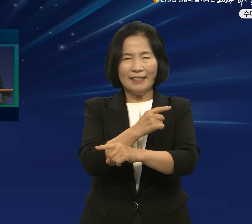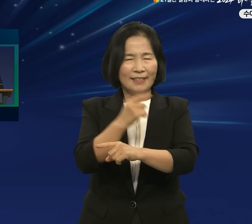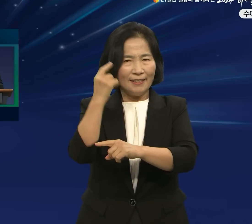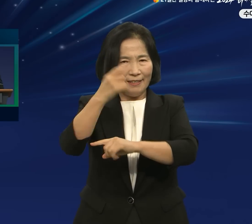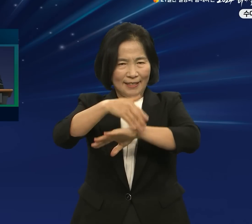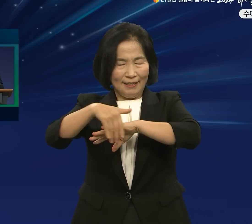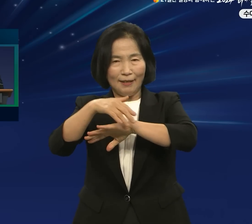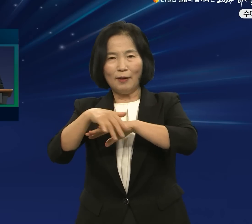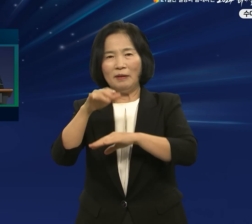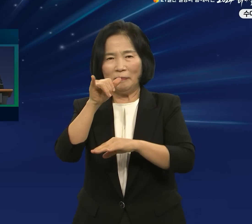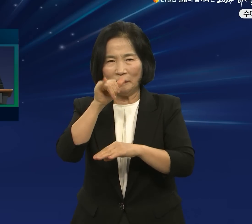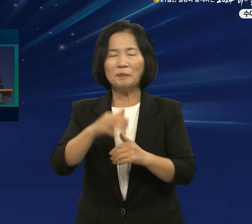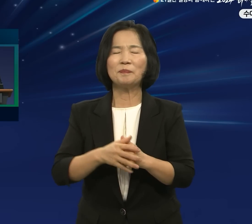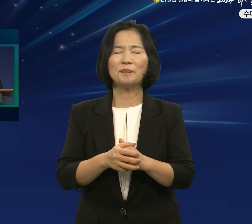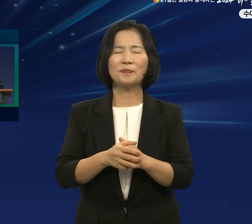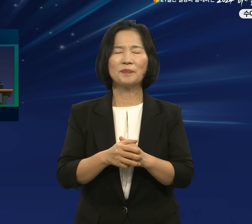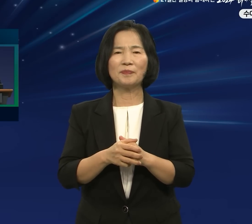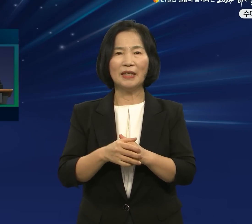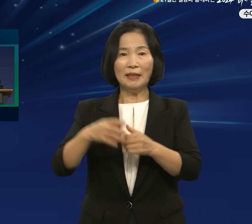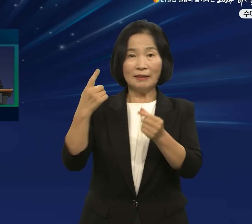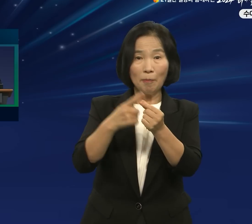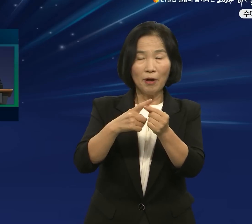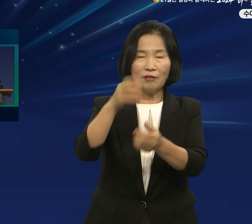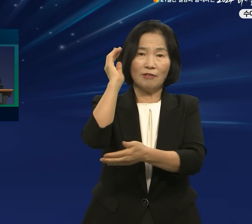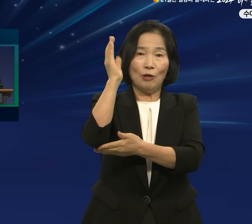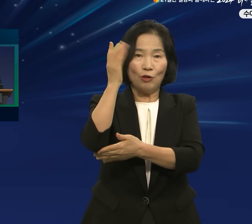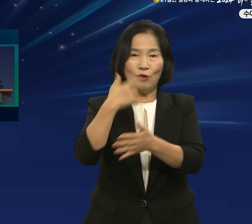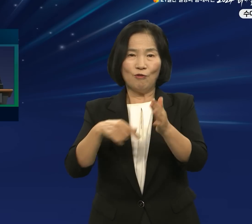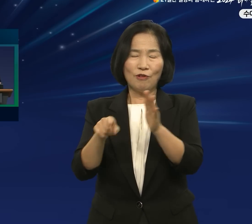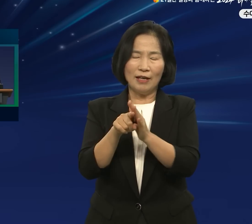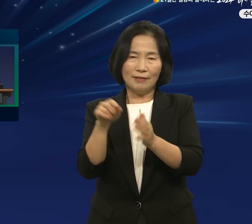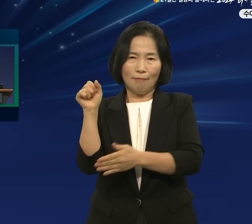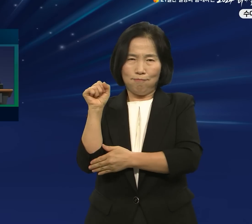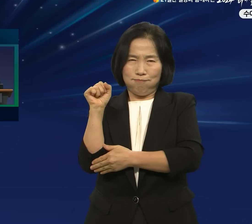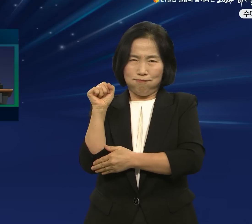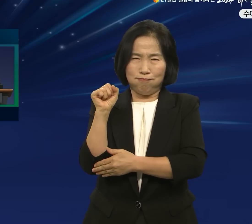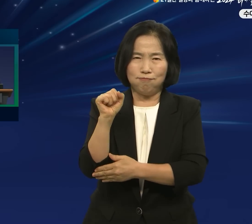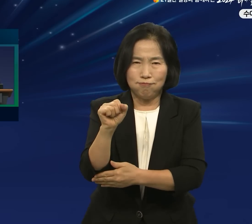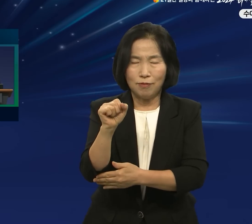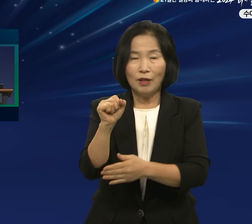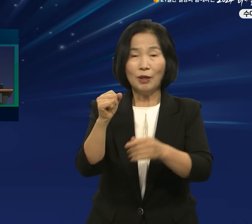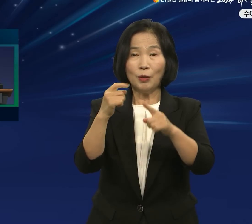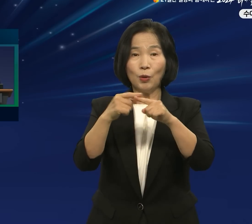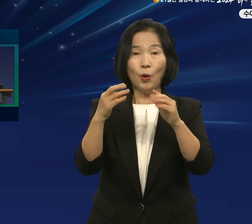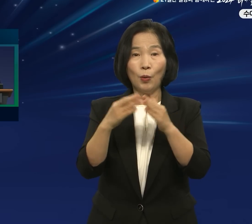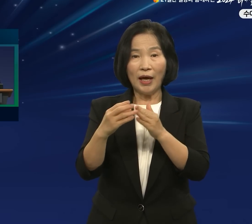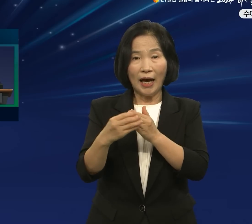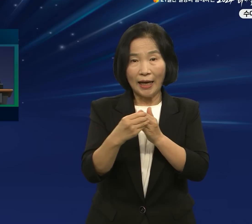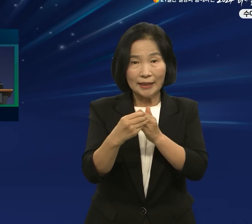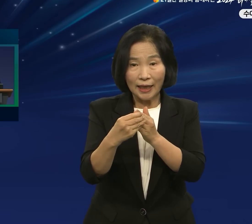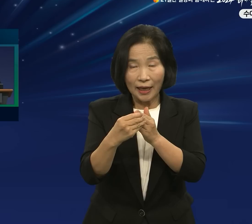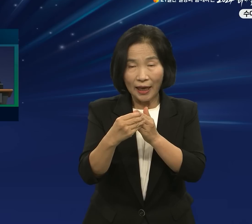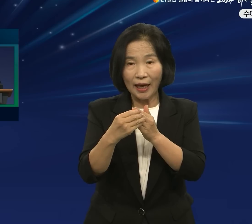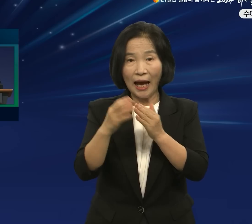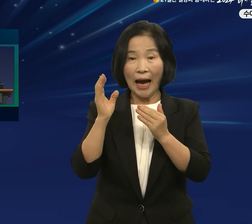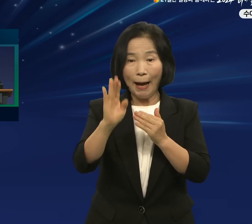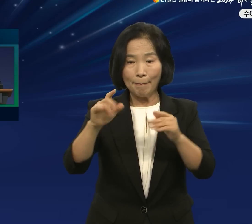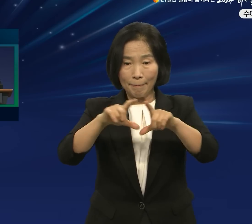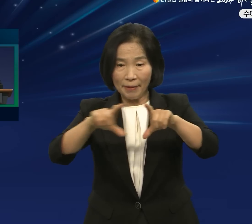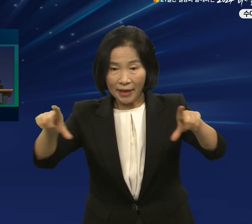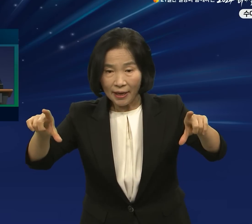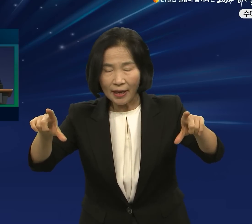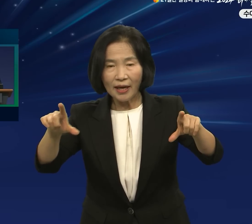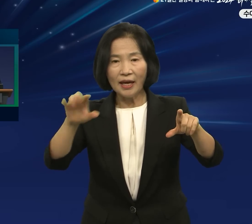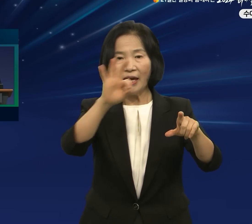생각했습니다. 첫 설교를 하러 오는데 교회를 안내하는 입간판에